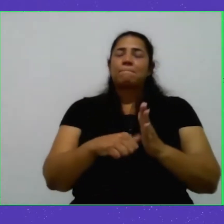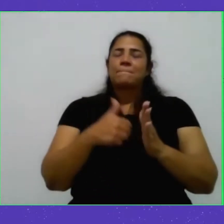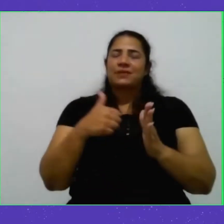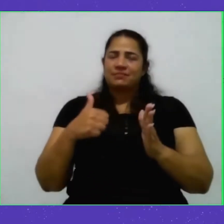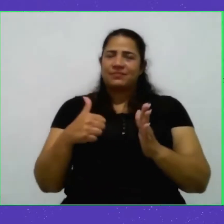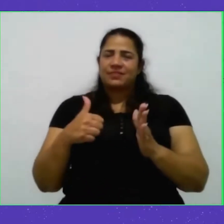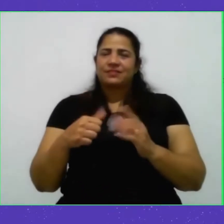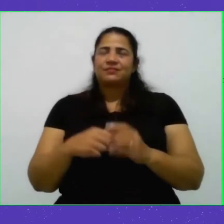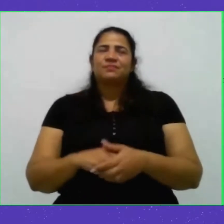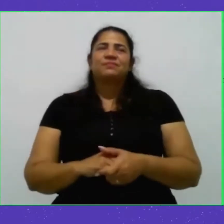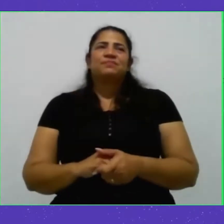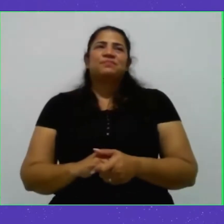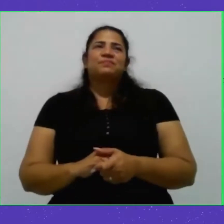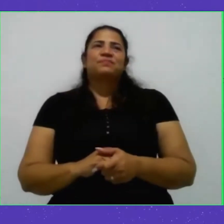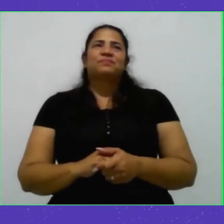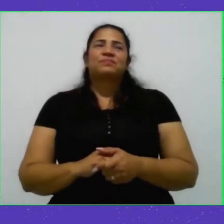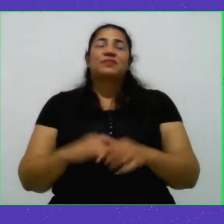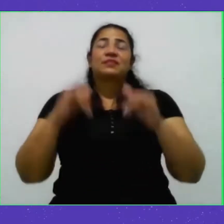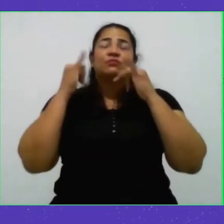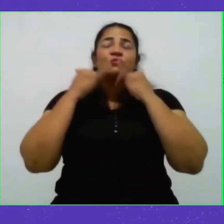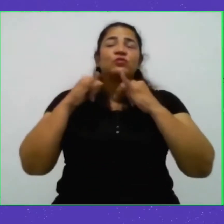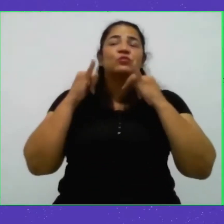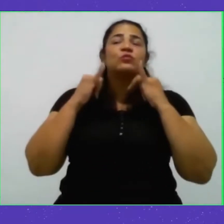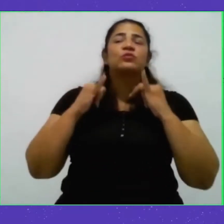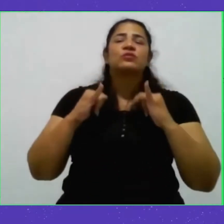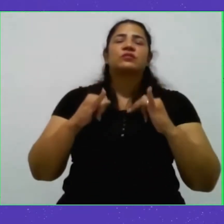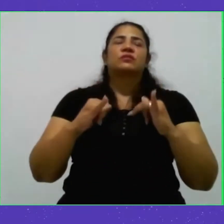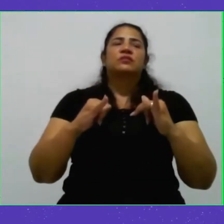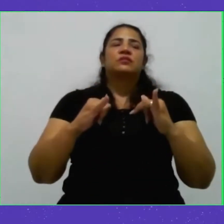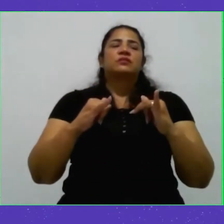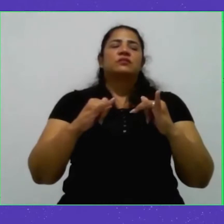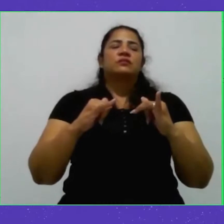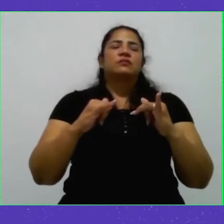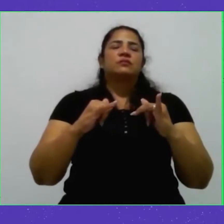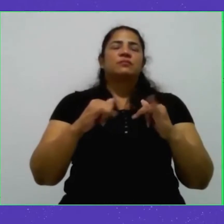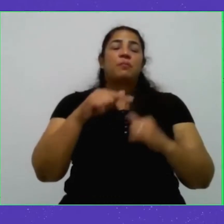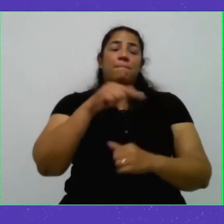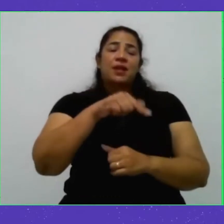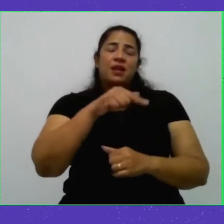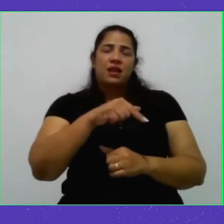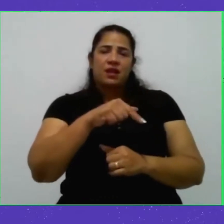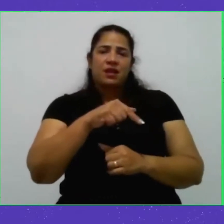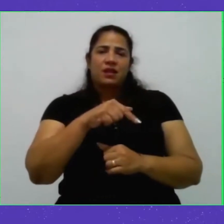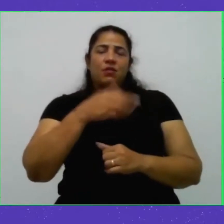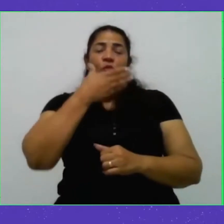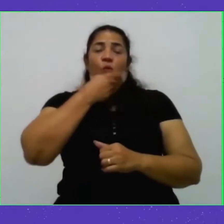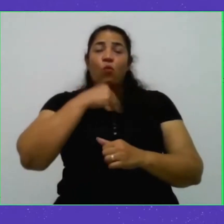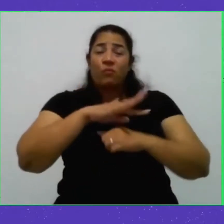Estão perdoados os teus pecados. Você vê